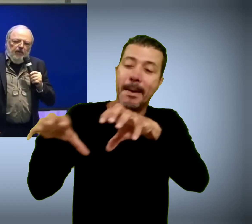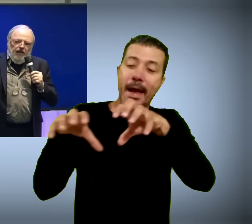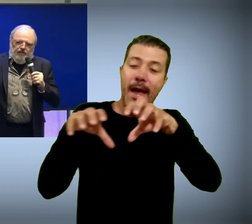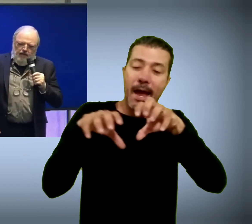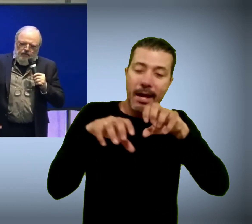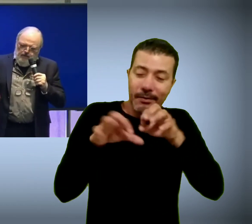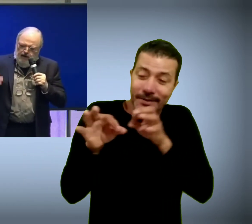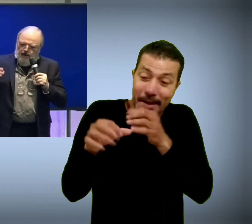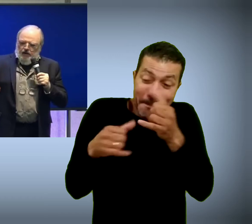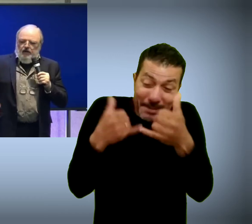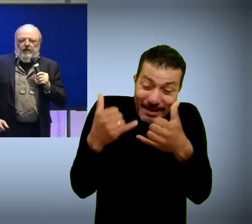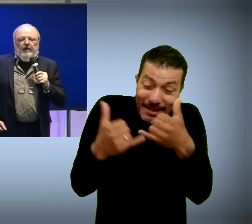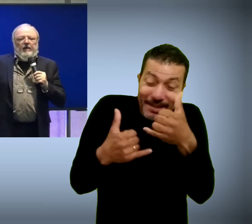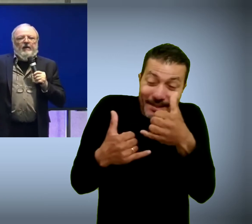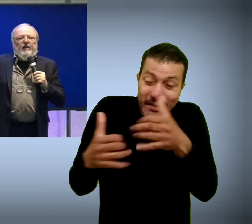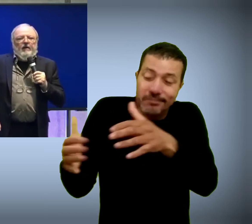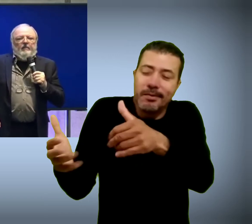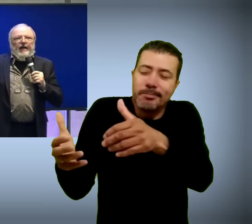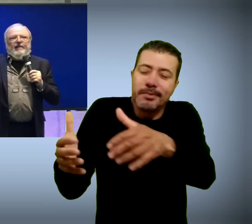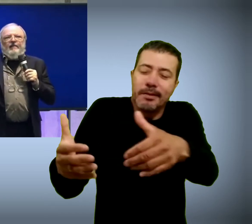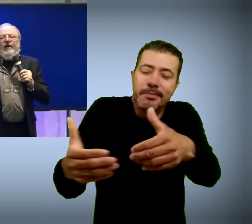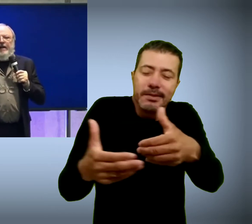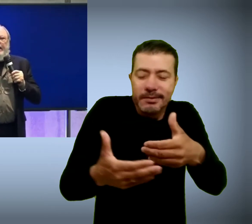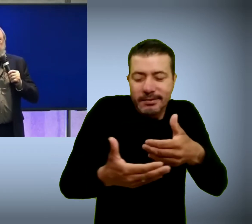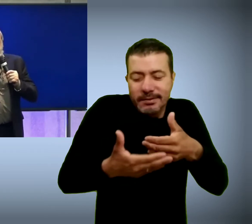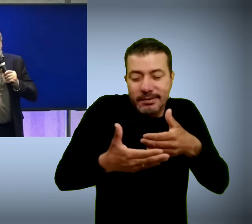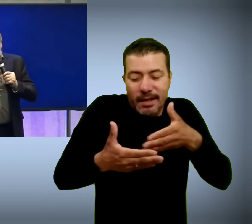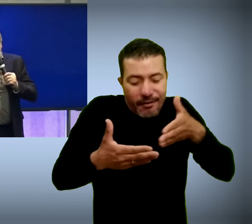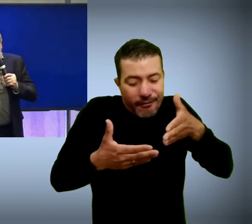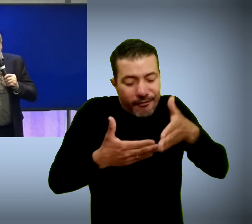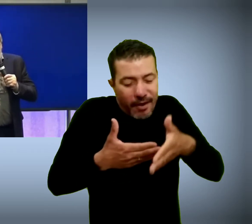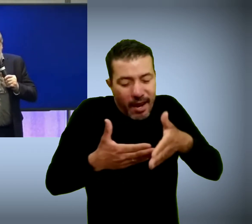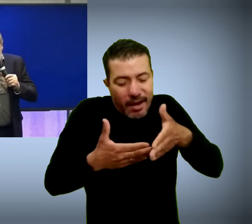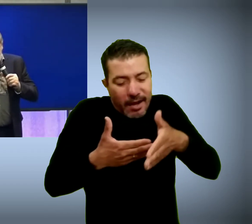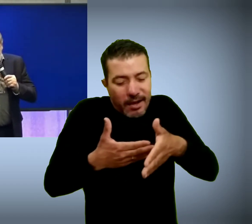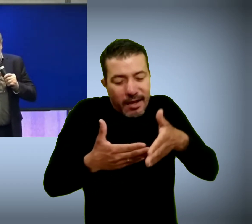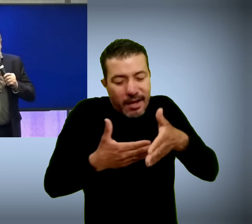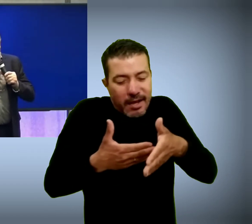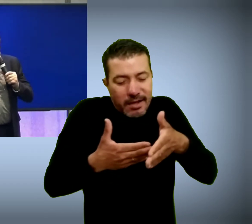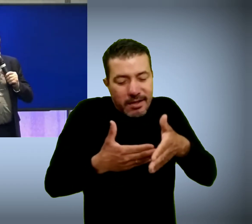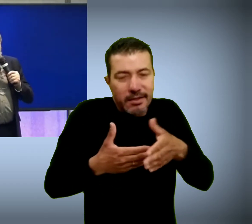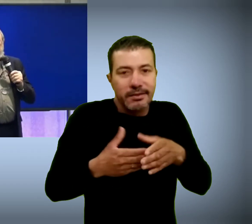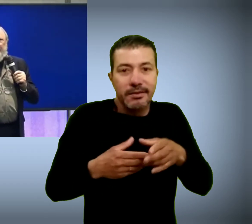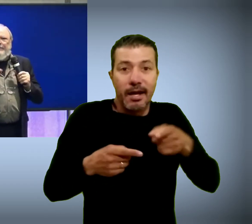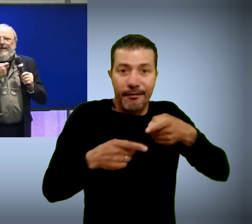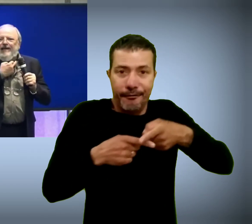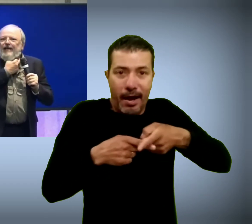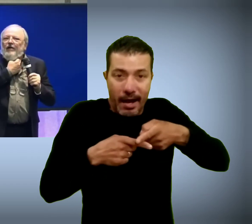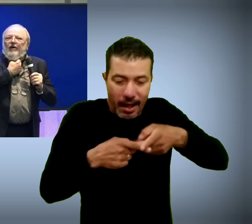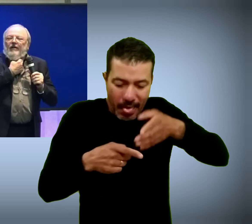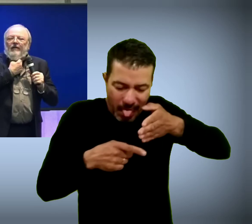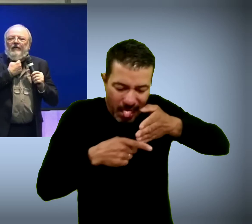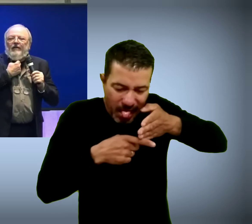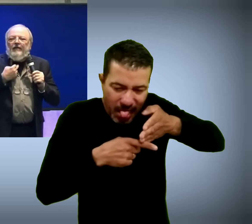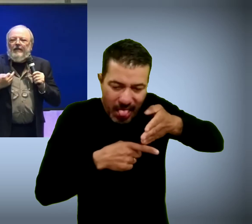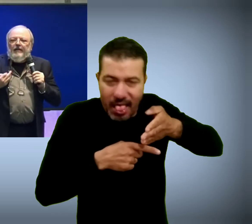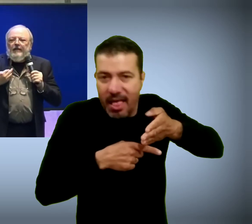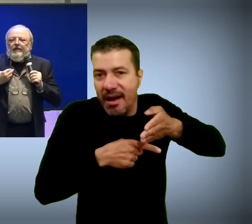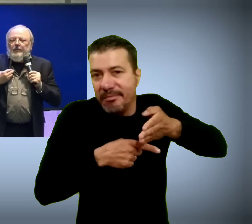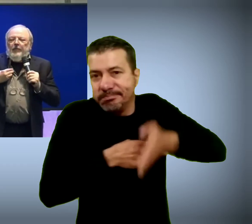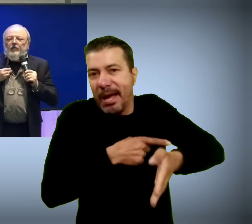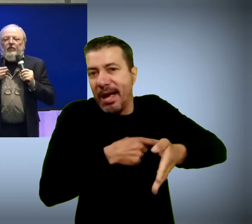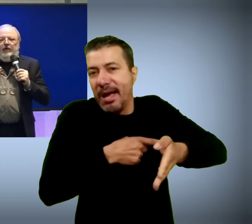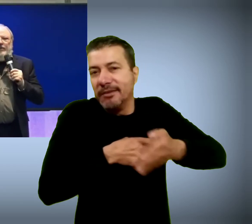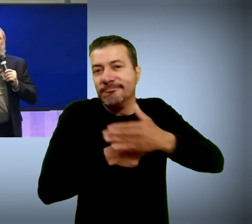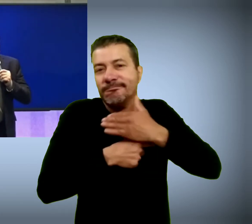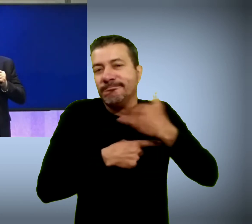qual você brinca sempre, chama ele aqui. Pega essa faquinha de descascar laranja que você tem e passa aqui, ó,